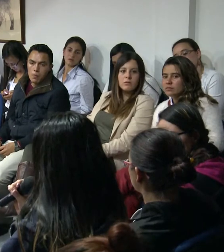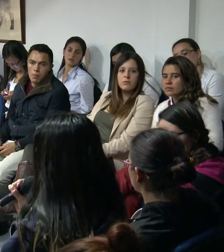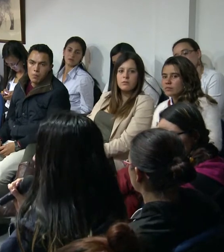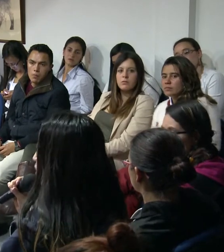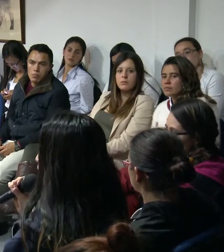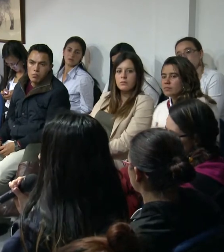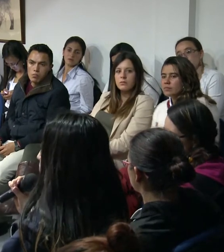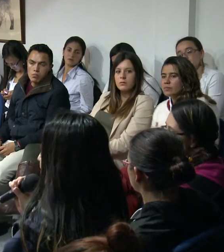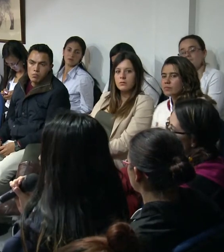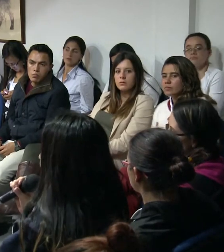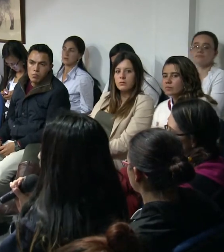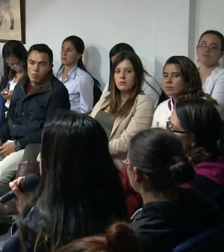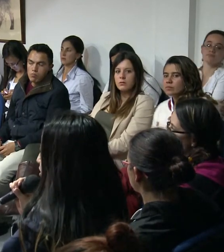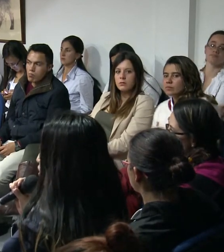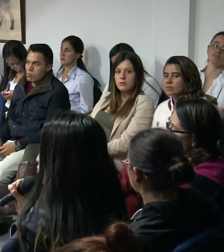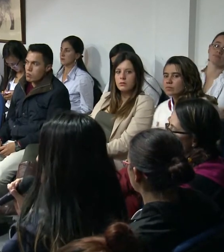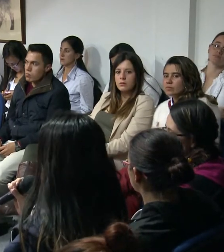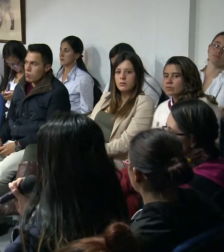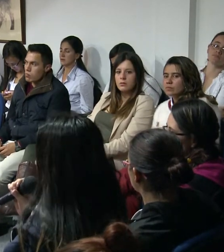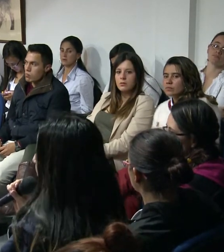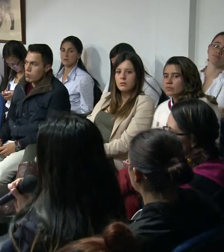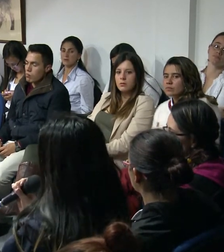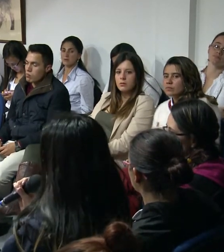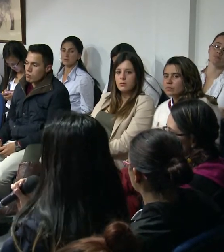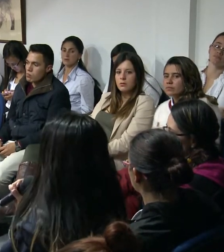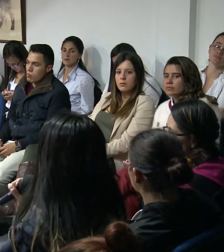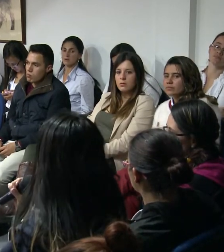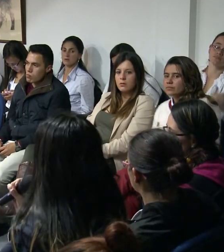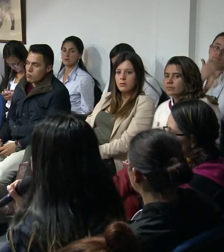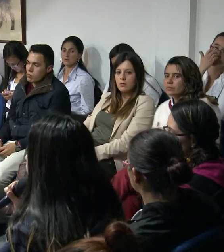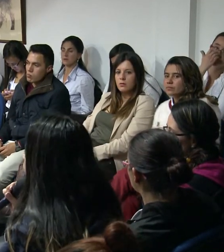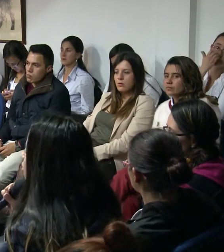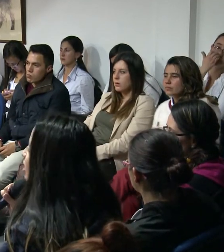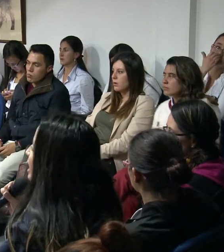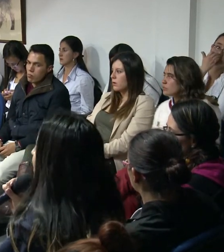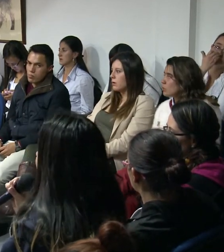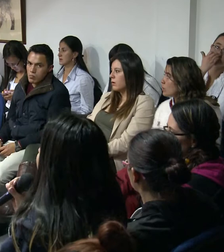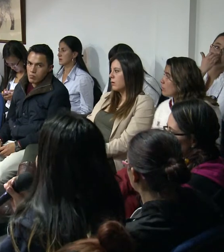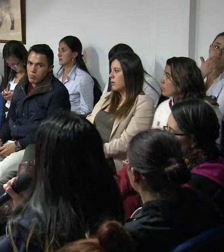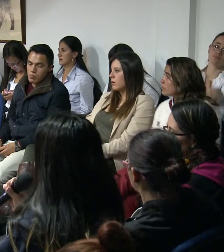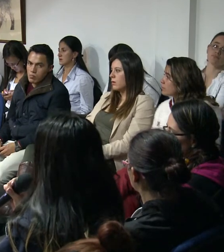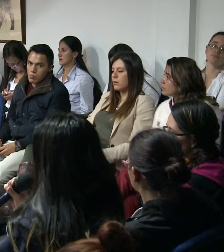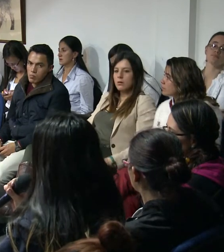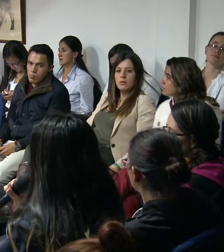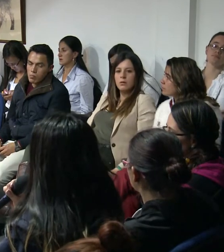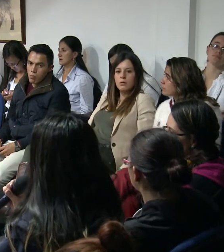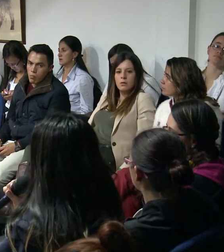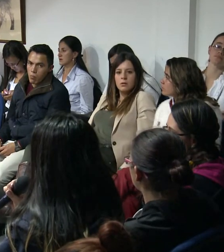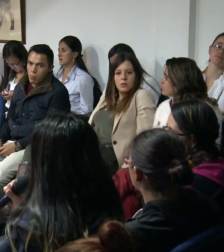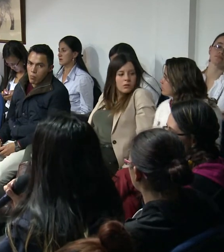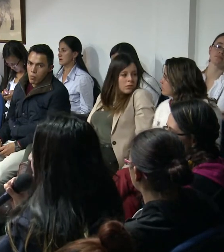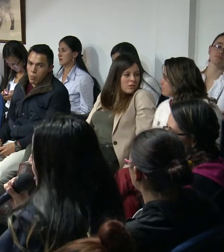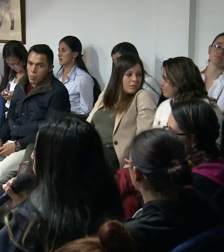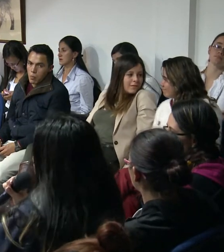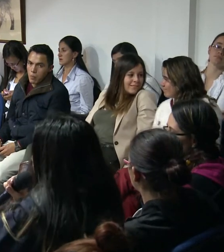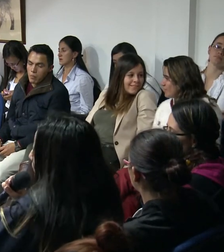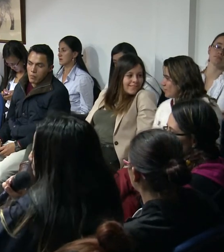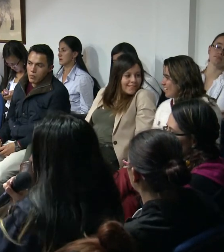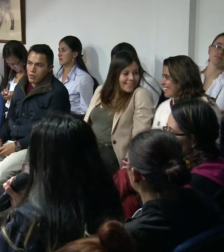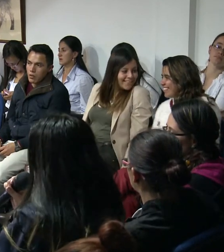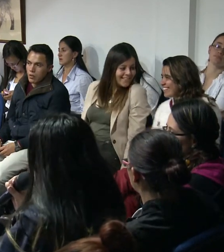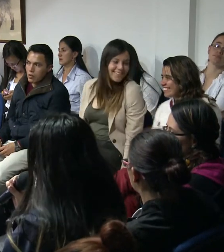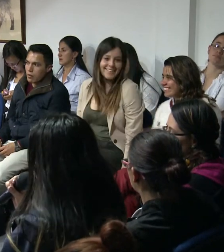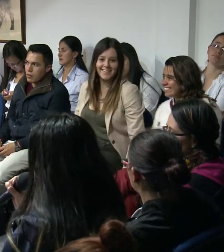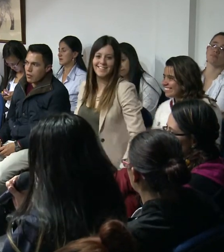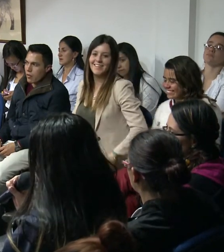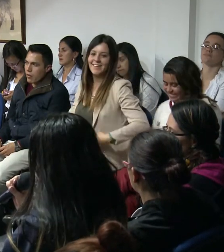niños. Uno puede leer Pinocho a los 10, a los 9, a los 21 y sigue aprendiendo. Y pues cada vez